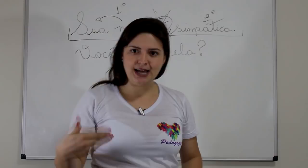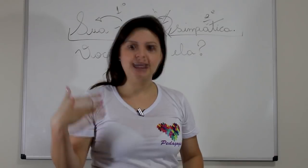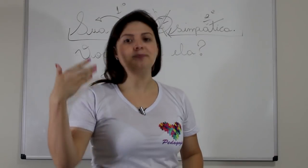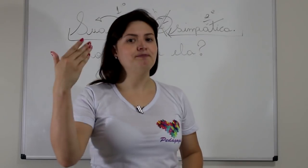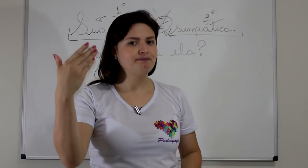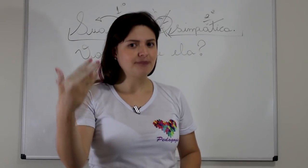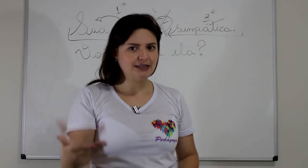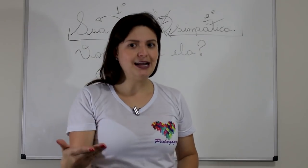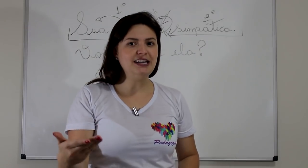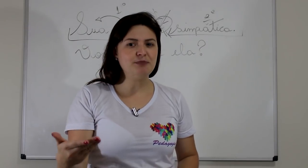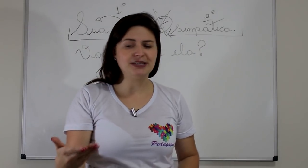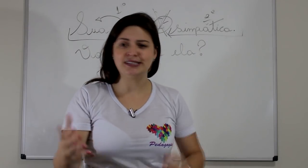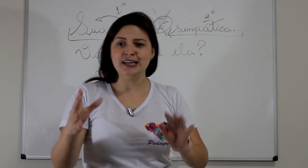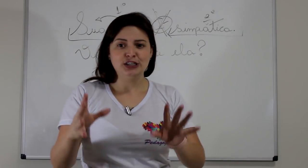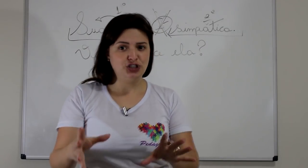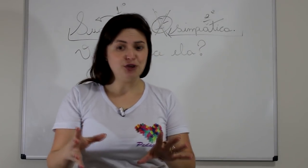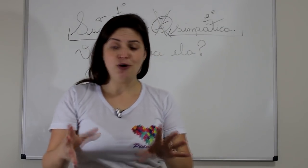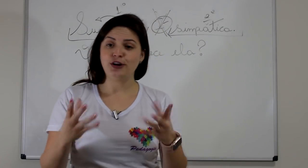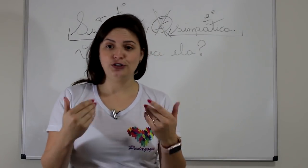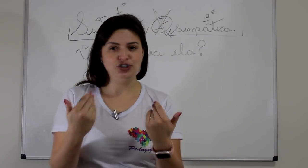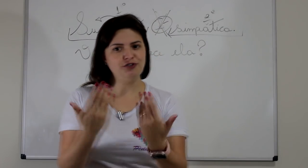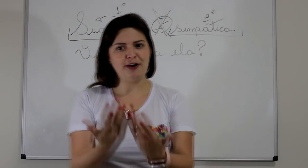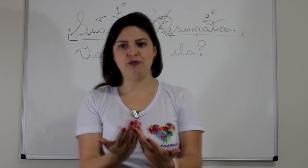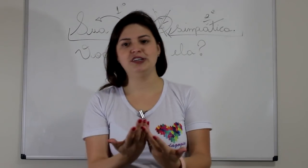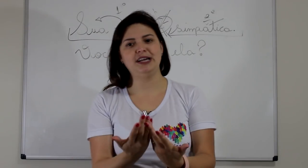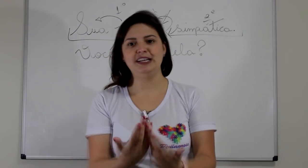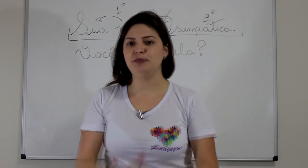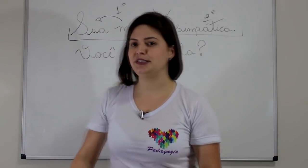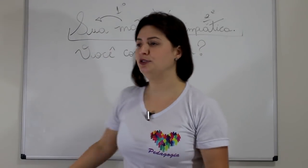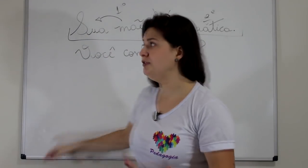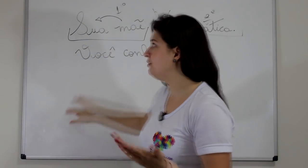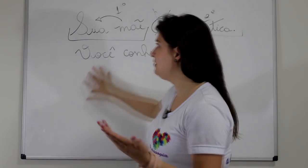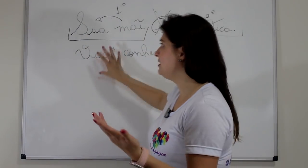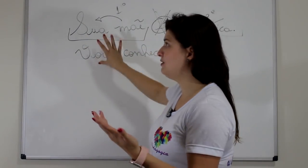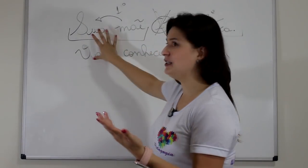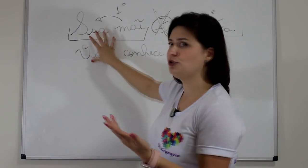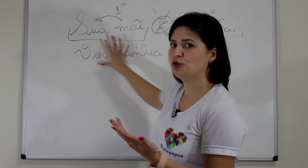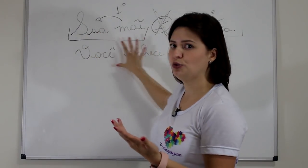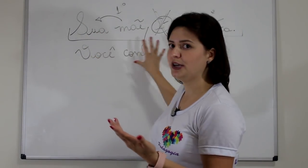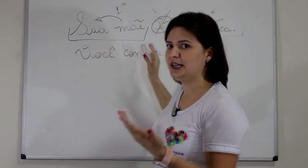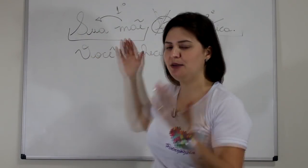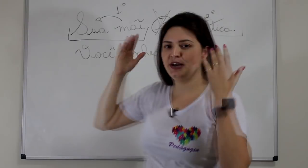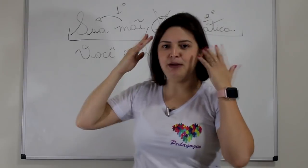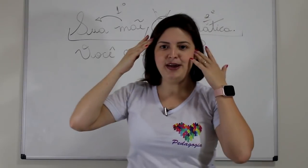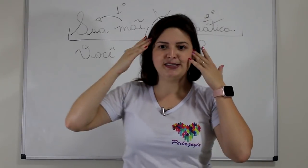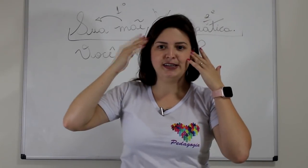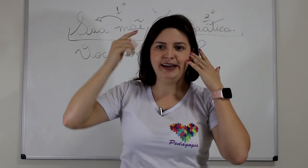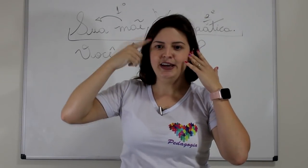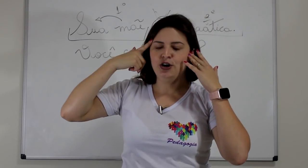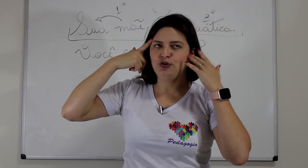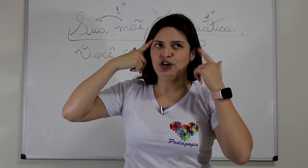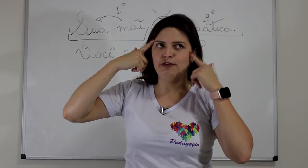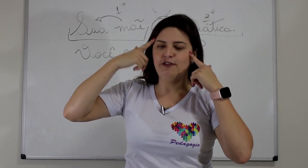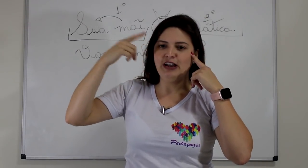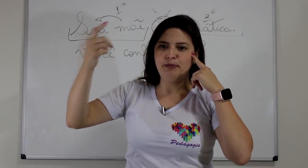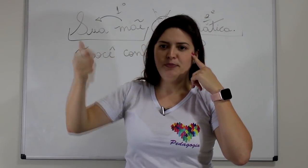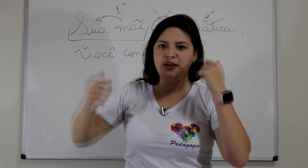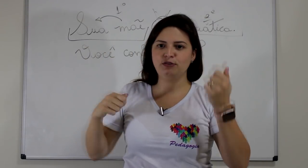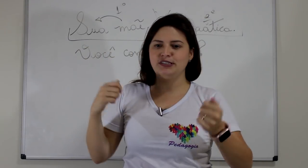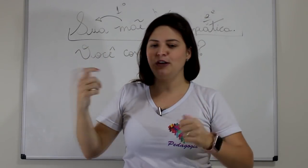diária da Libras. Chega uma hora, quando a gente vai conversar em Libras, eu não fico fazendo essa estrutura aqui na minha cabeça, né? O que eu vou falar primeiro, que sinal que eu